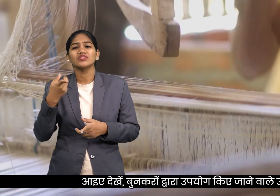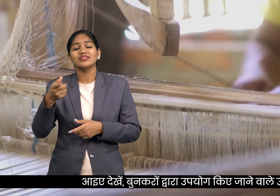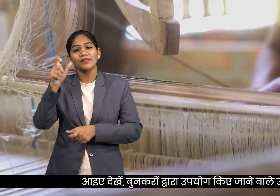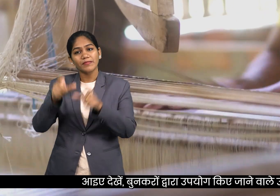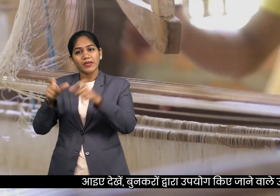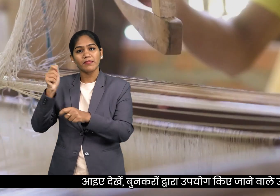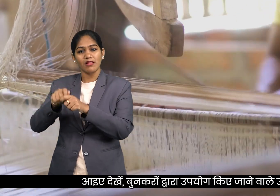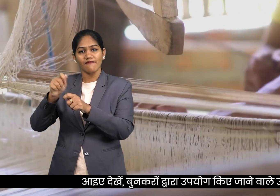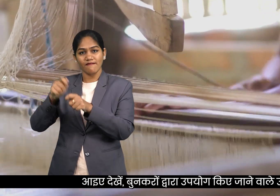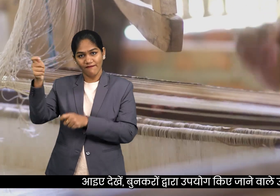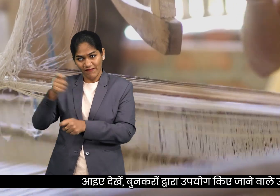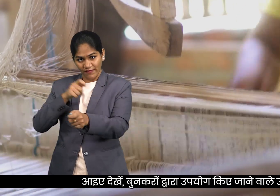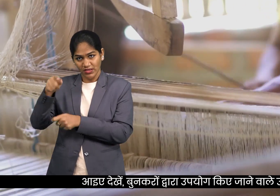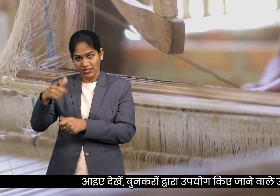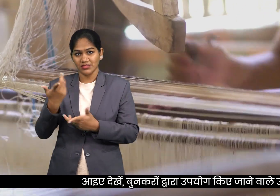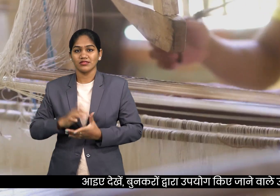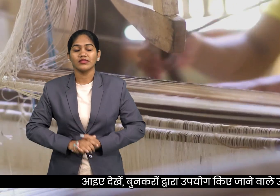वाले उपकरण।